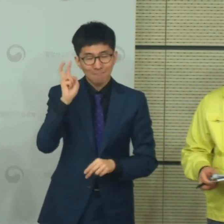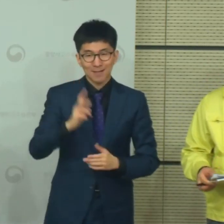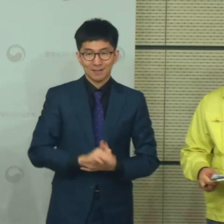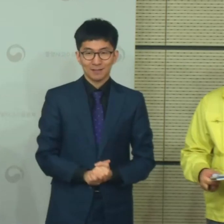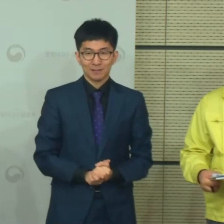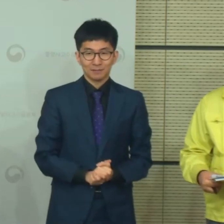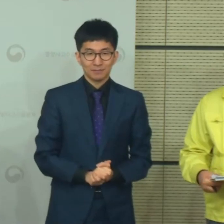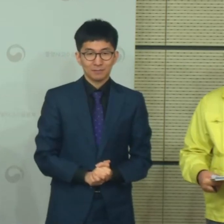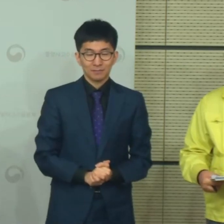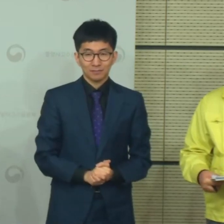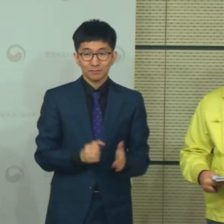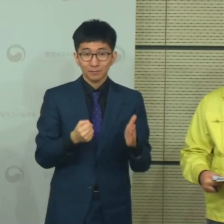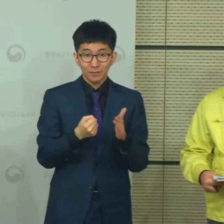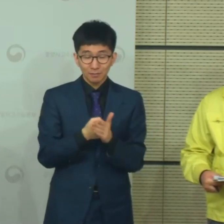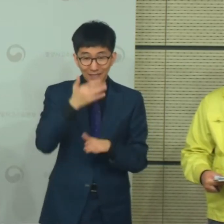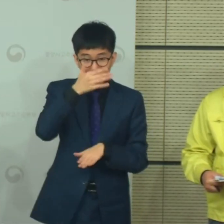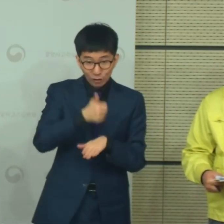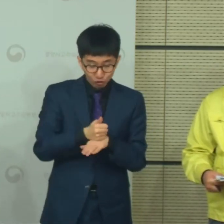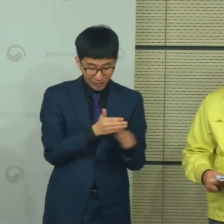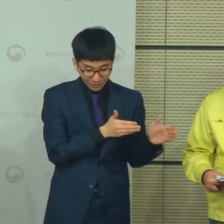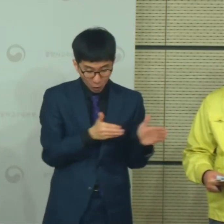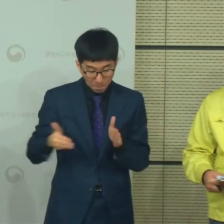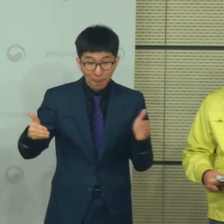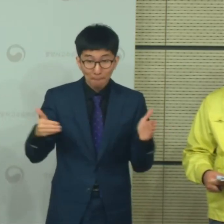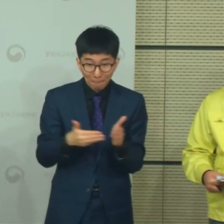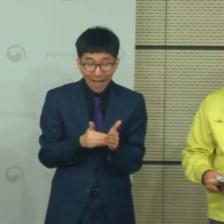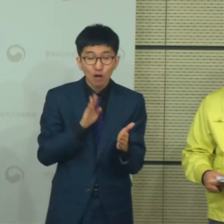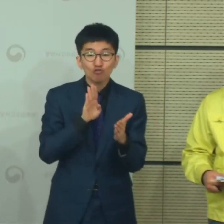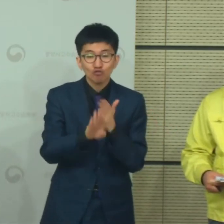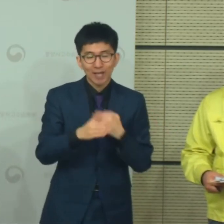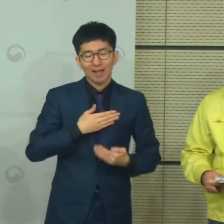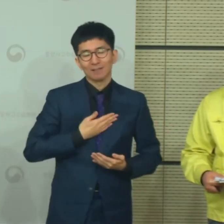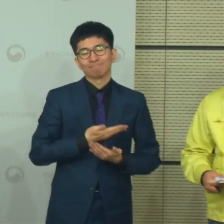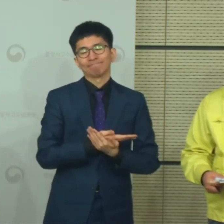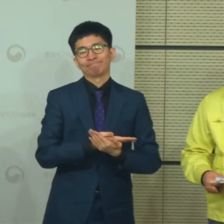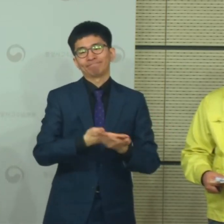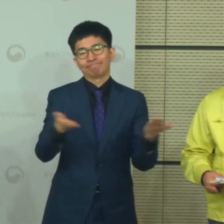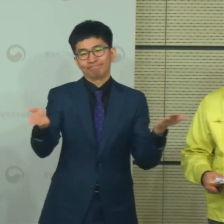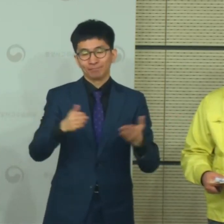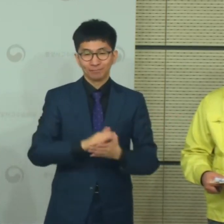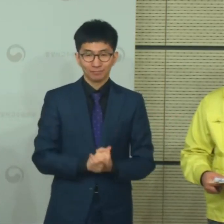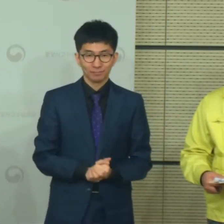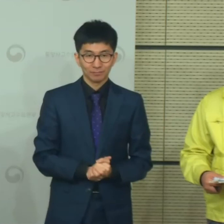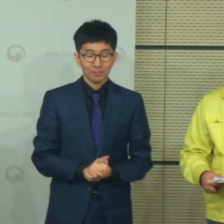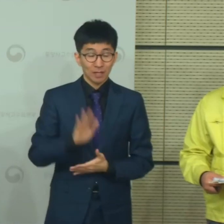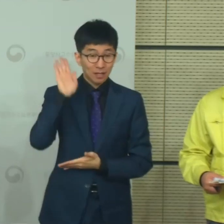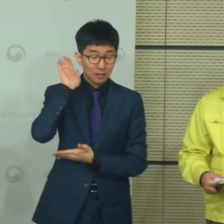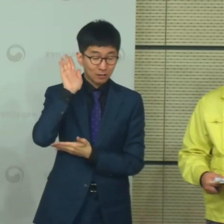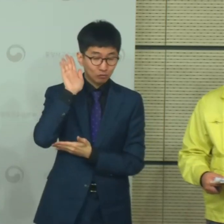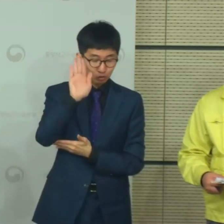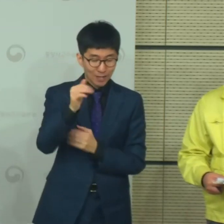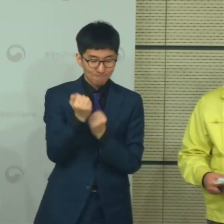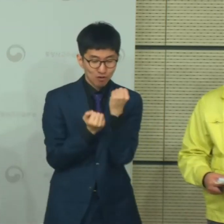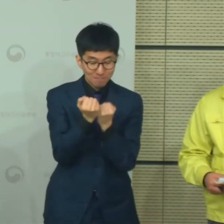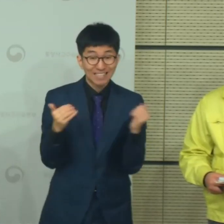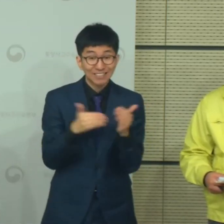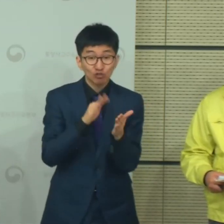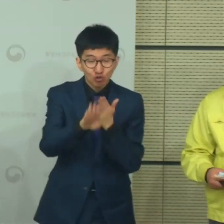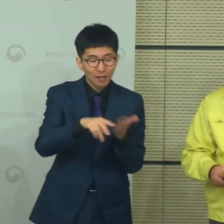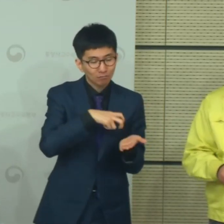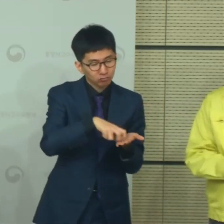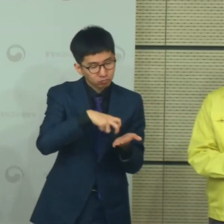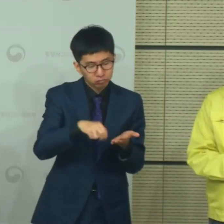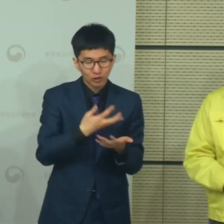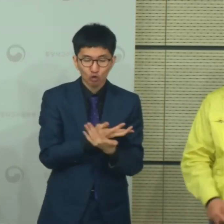상황이라서 좀 그 정리한 내용으로 그 공지를 마치고 그 브리핑 이후에 해드리도록